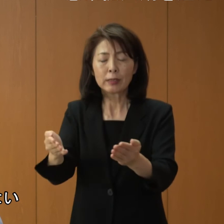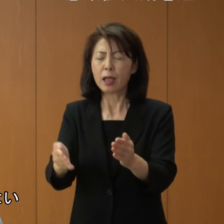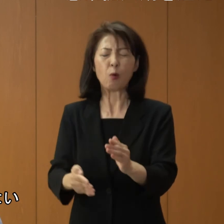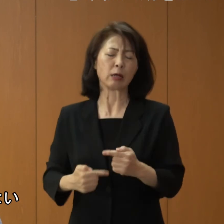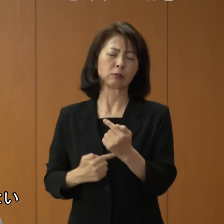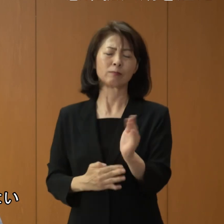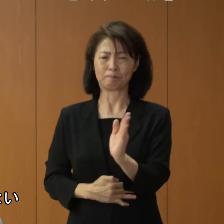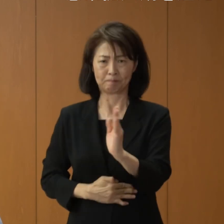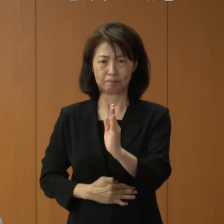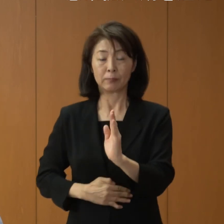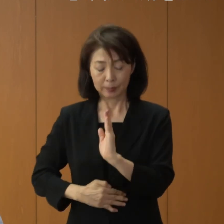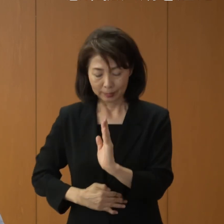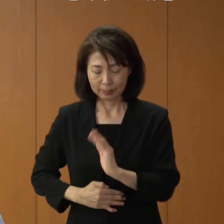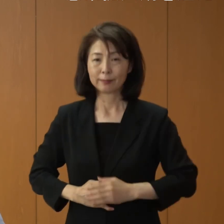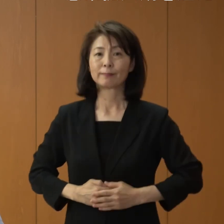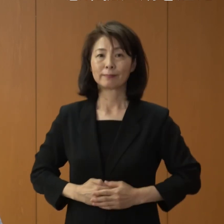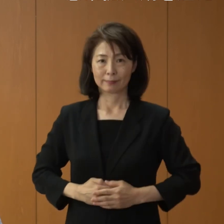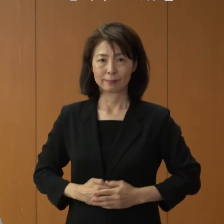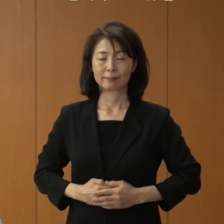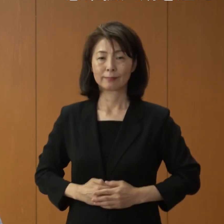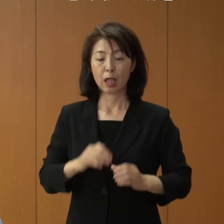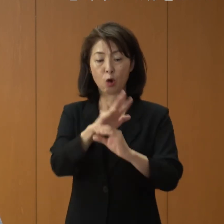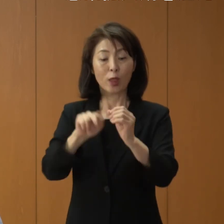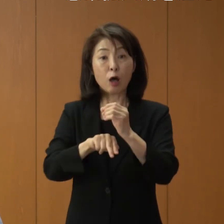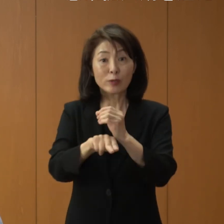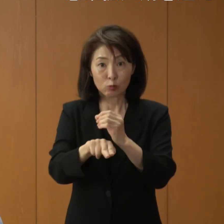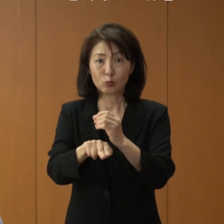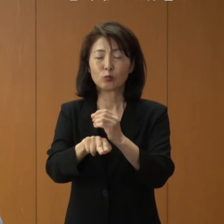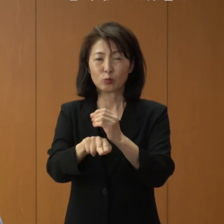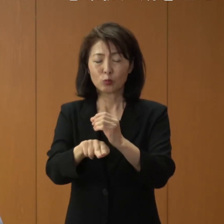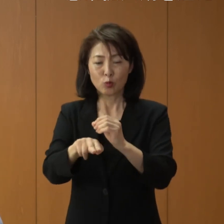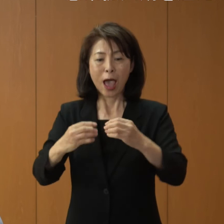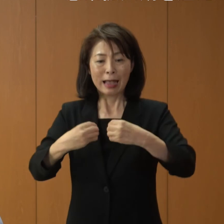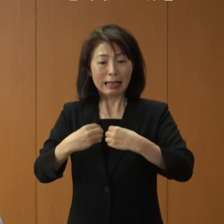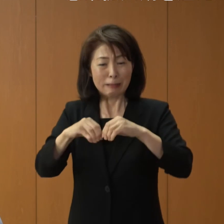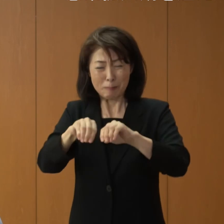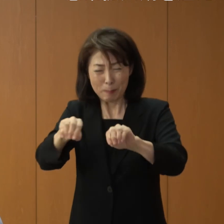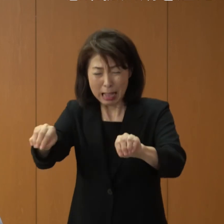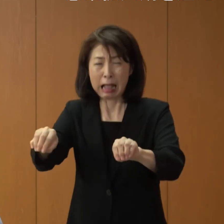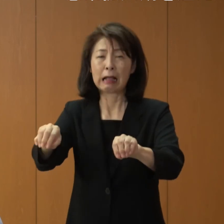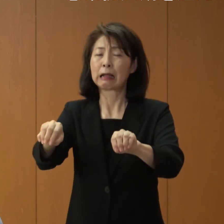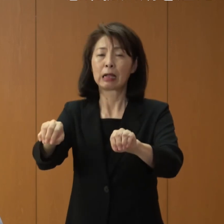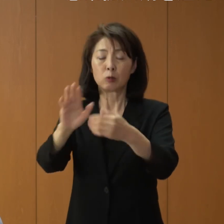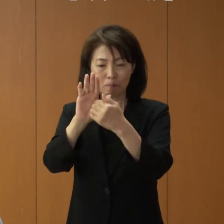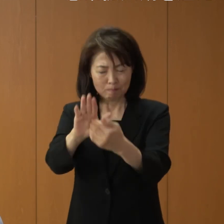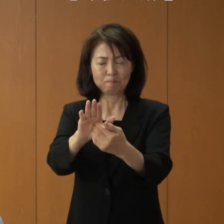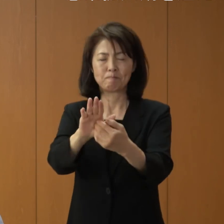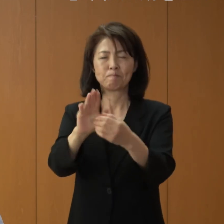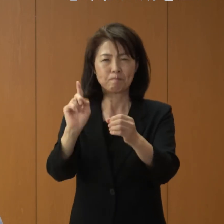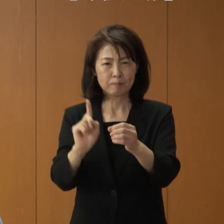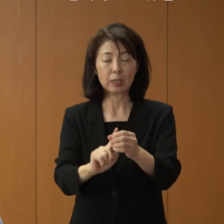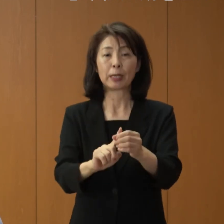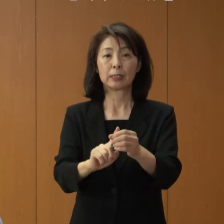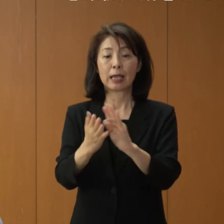てください。新型コロナウイルス感染再拡大の防止に向け、